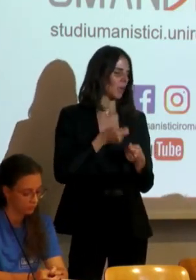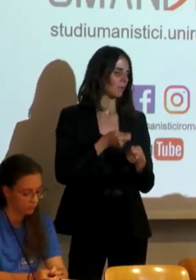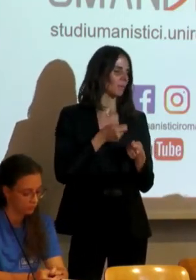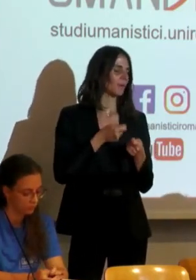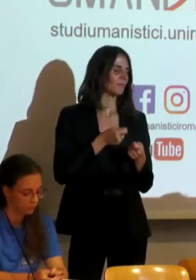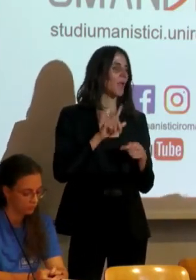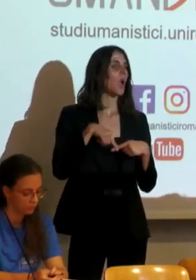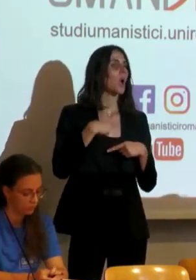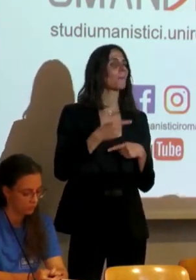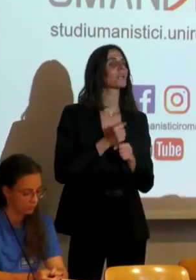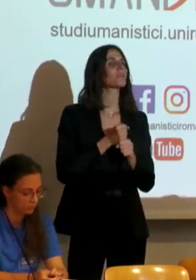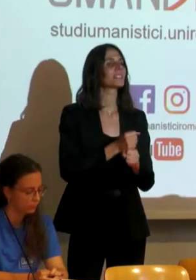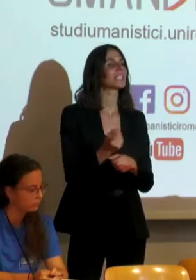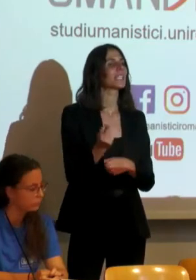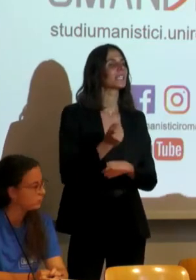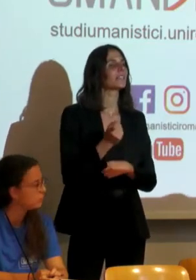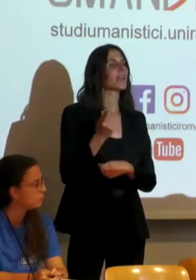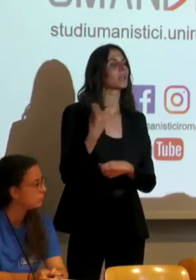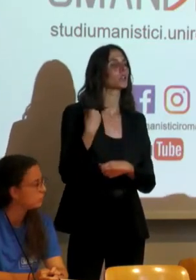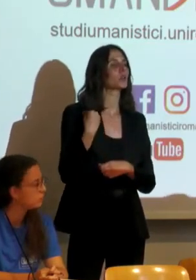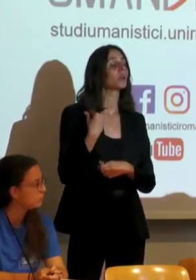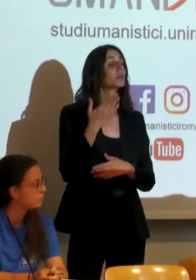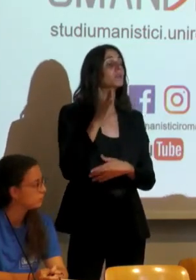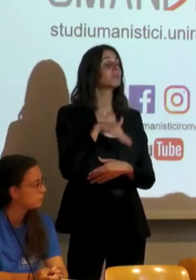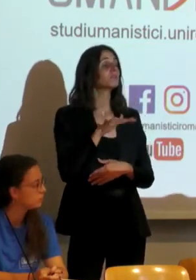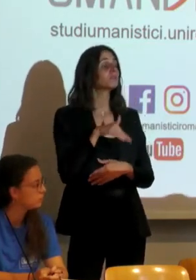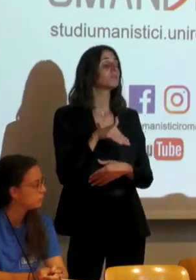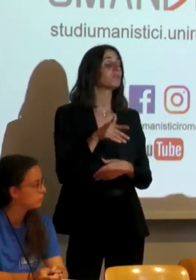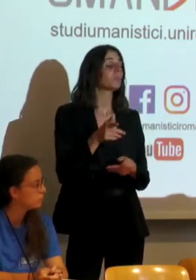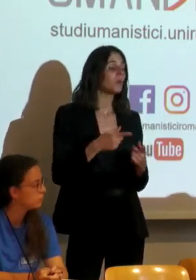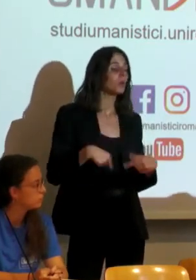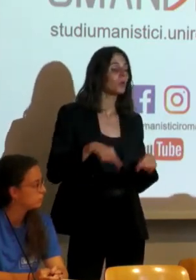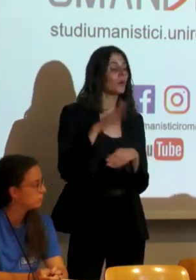dicono: ma sarebbe interessante, in realtà abbiamo visto che